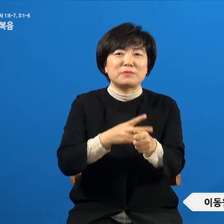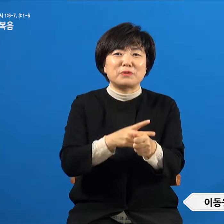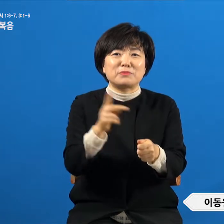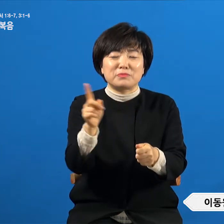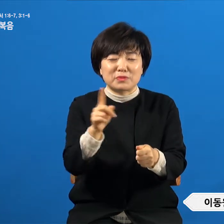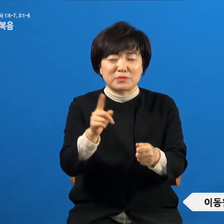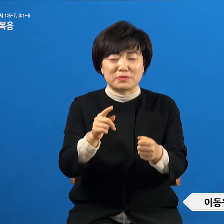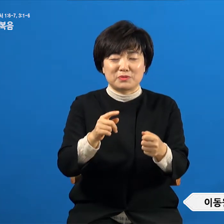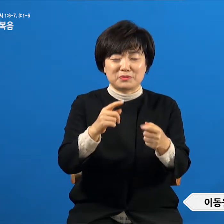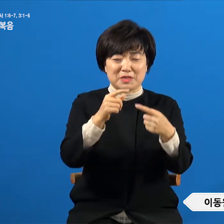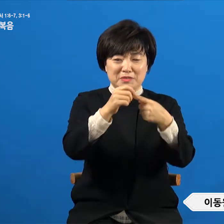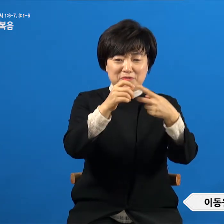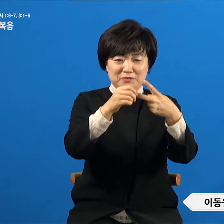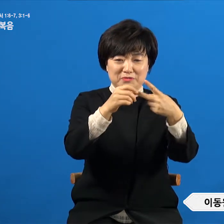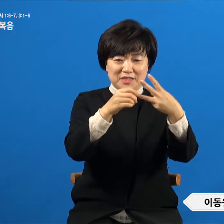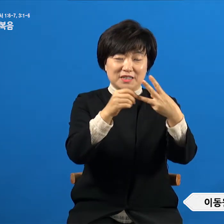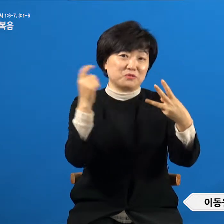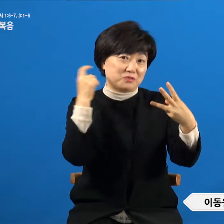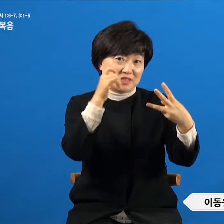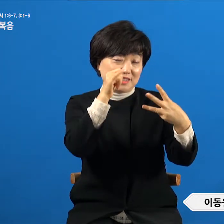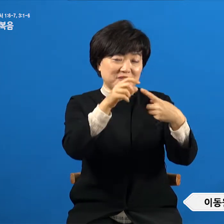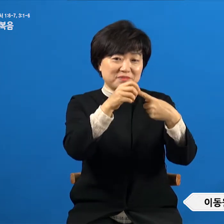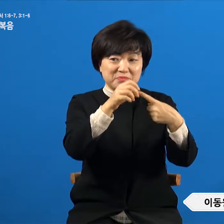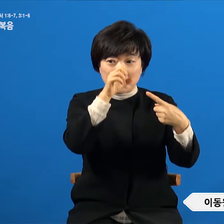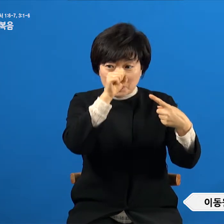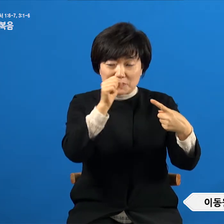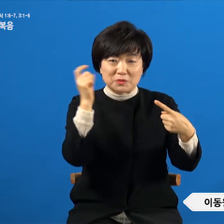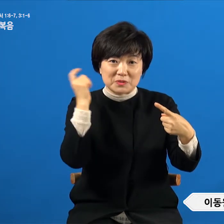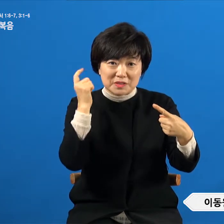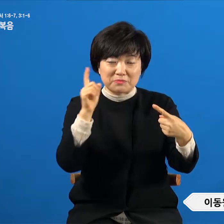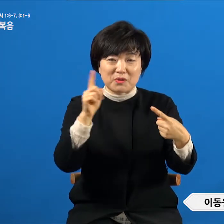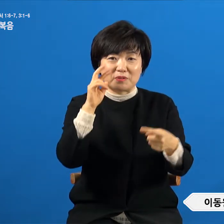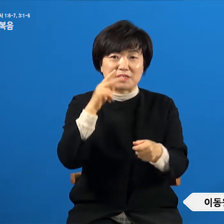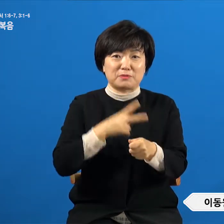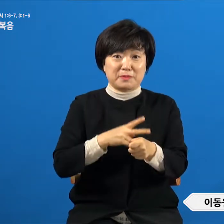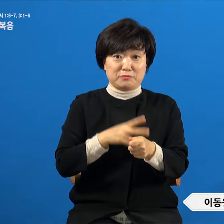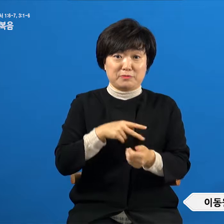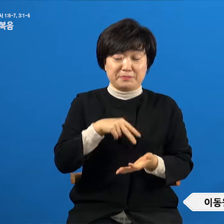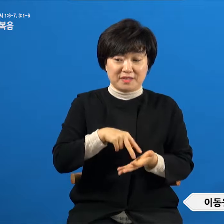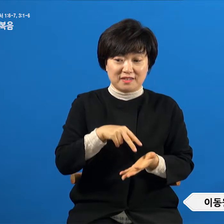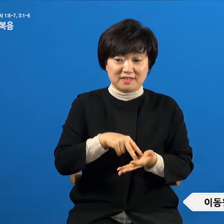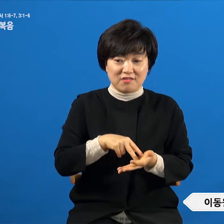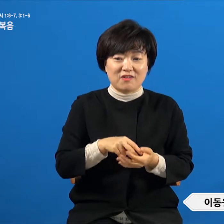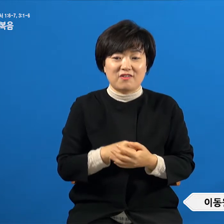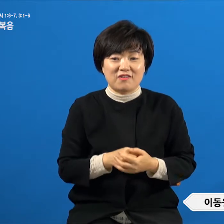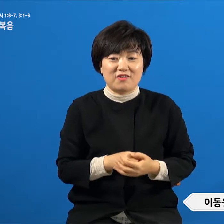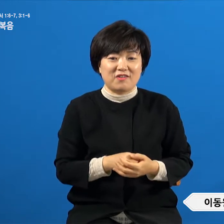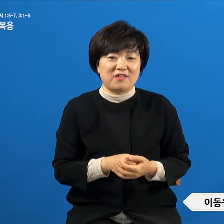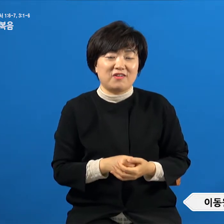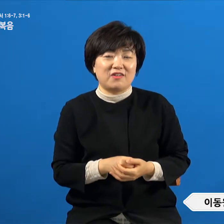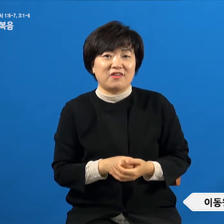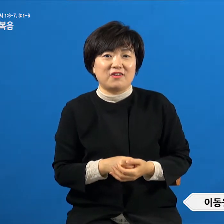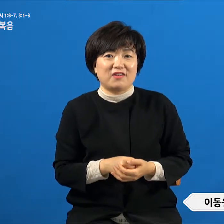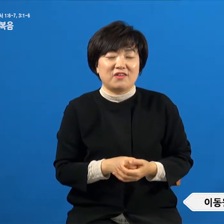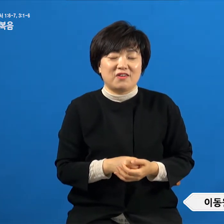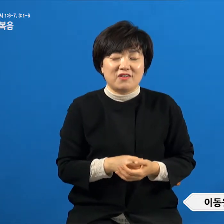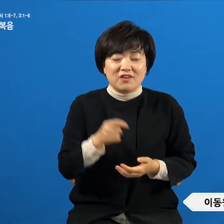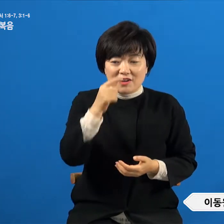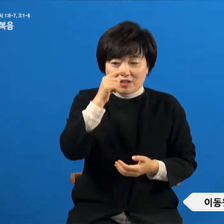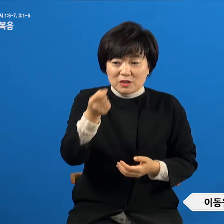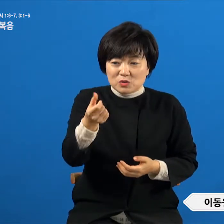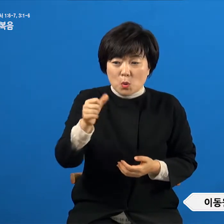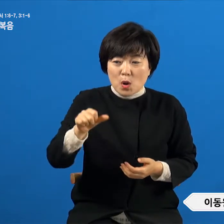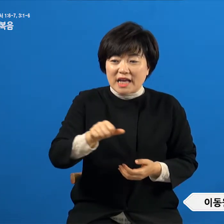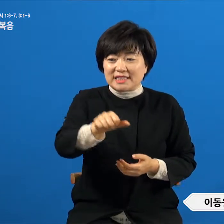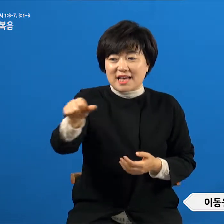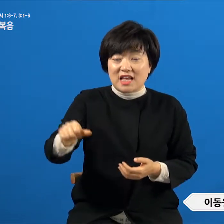3가지 소식을 경험합니다. 좋은 소식은 바울이 1세기에 소아시아,